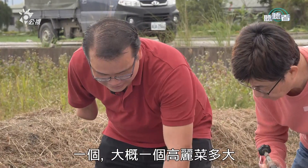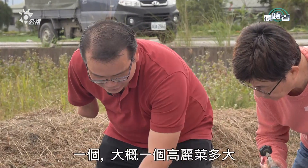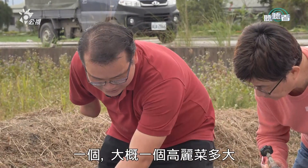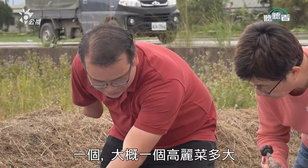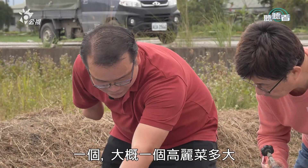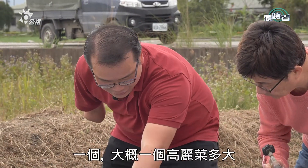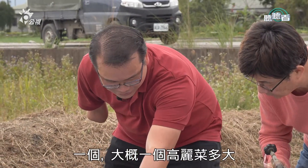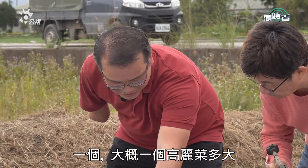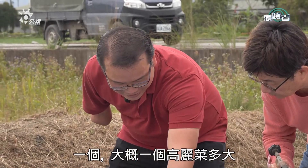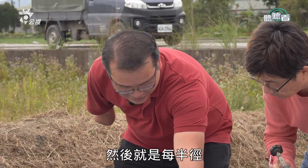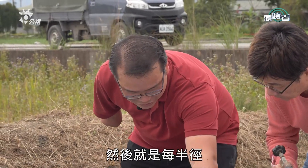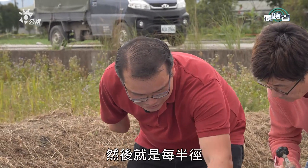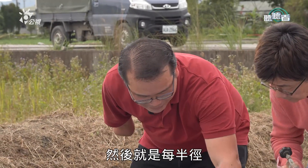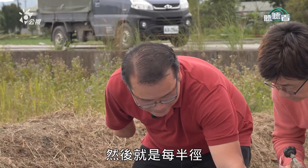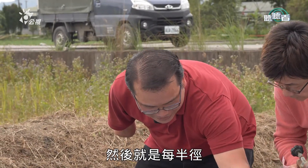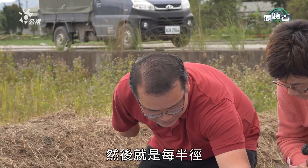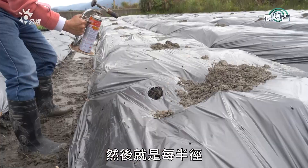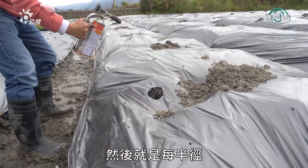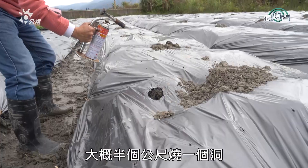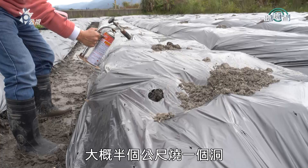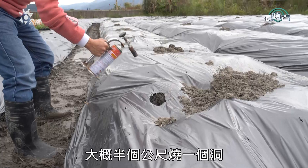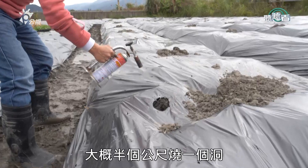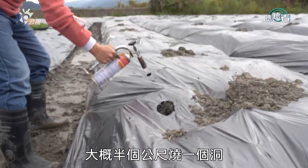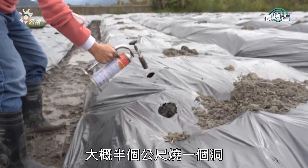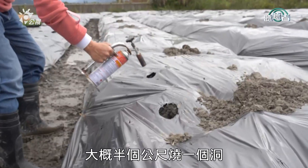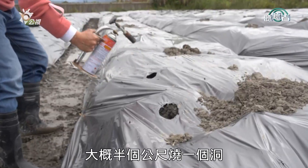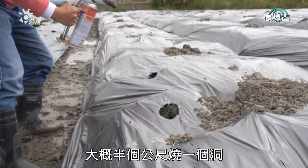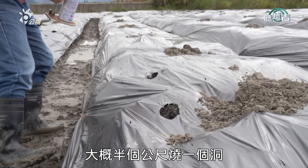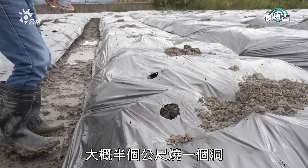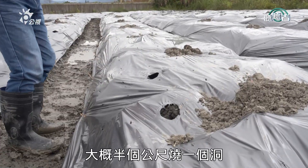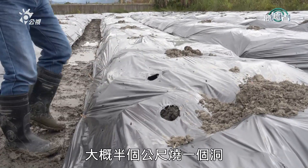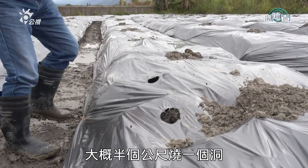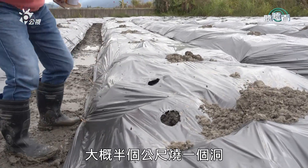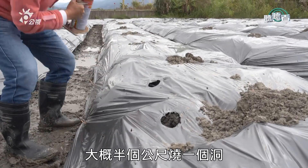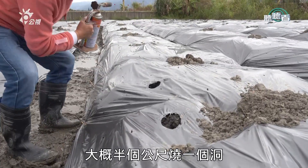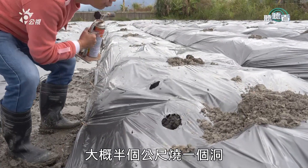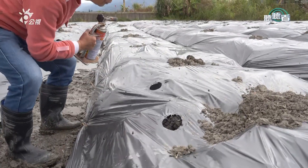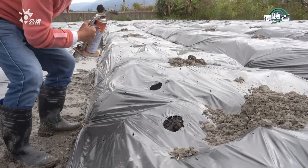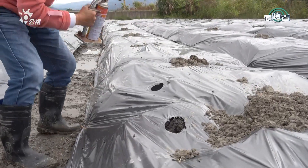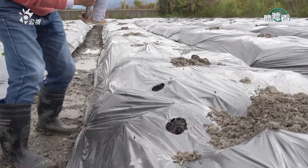个高丽菜多大，然后就是每半径大概半个公尺烧一个洞。